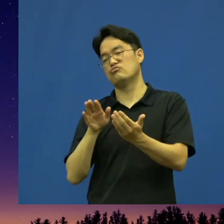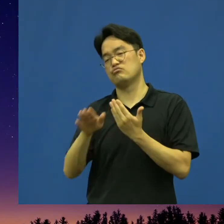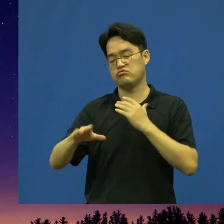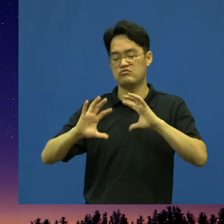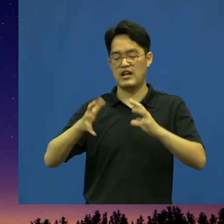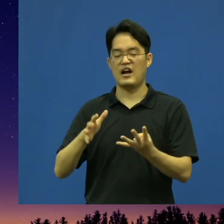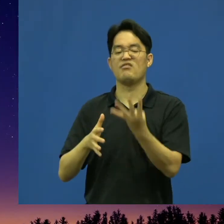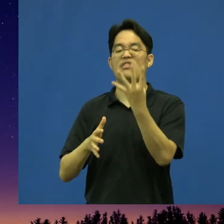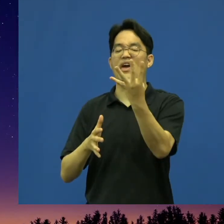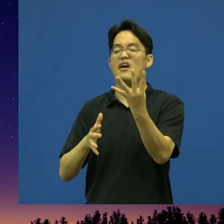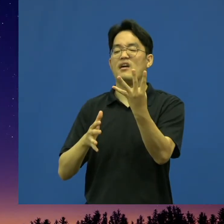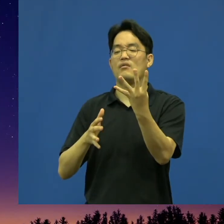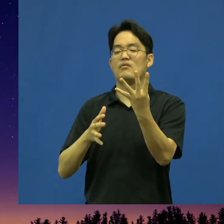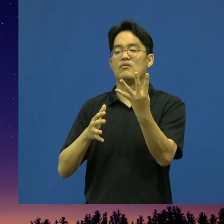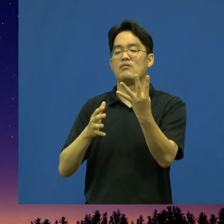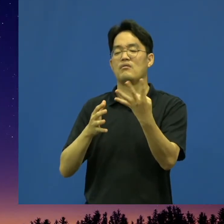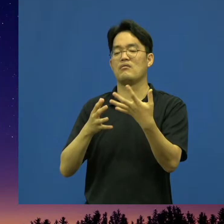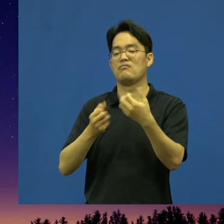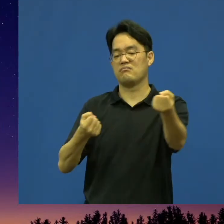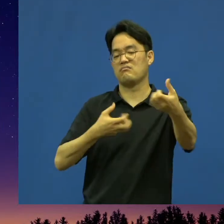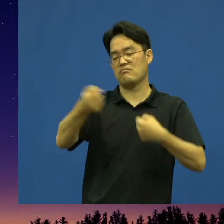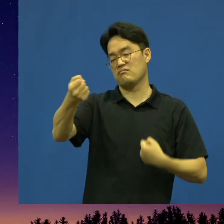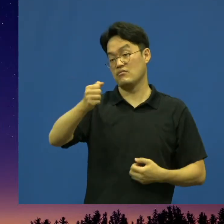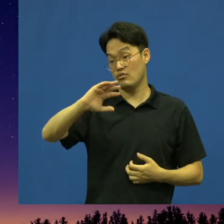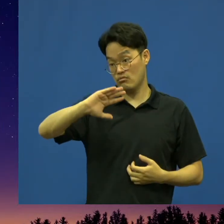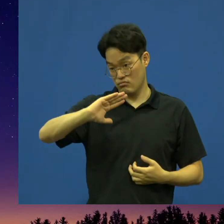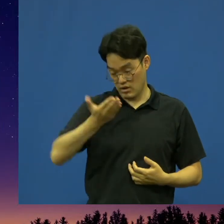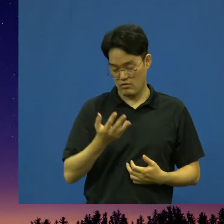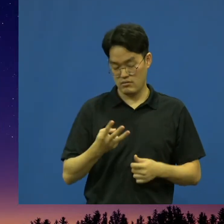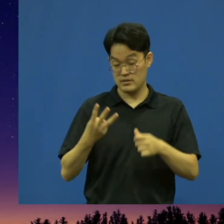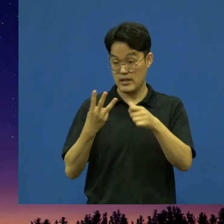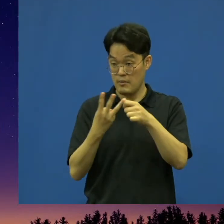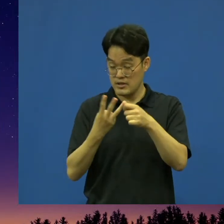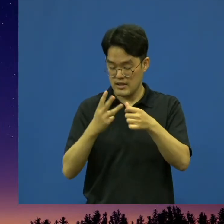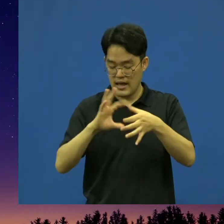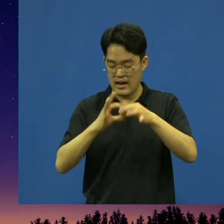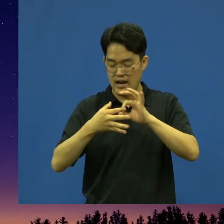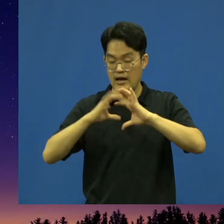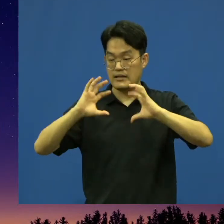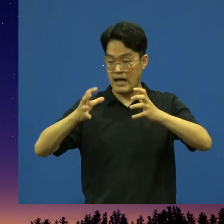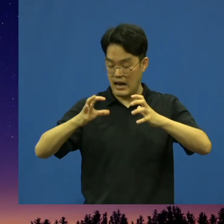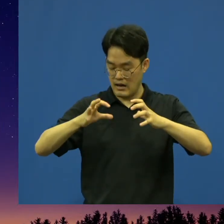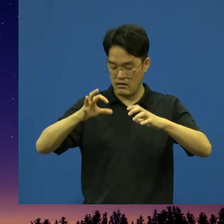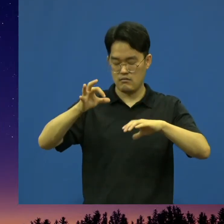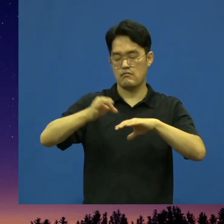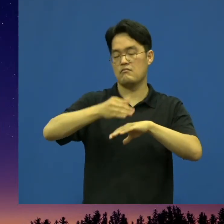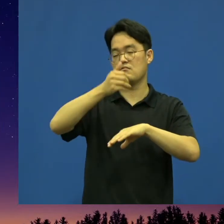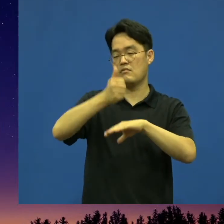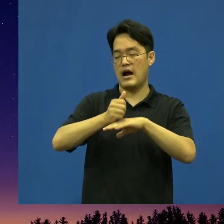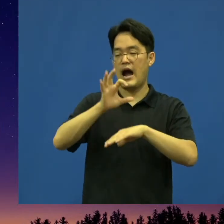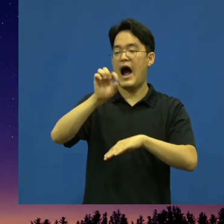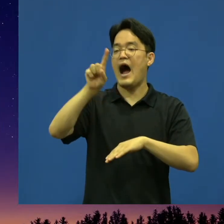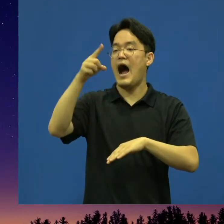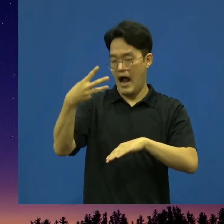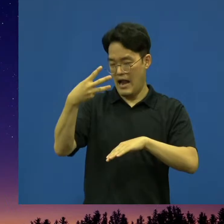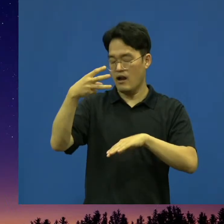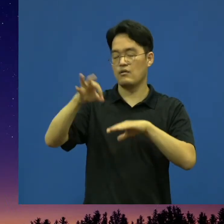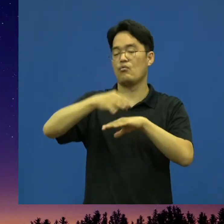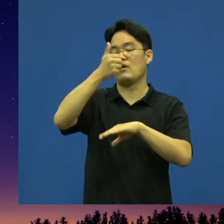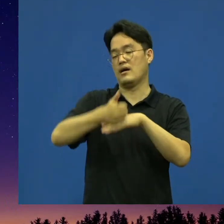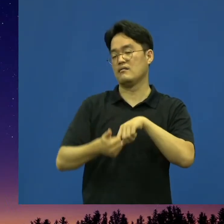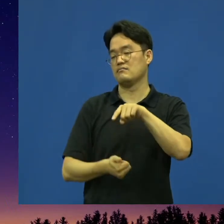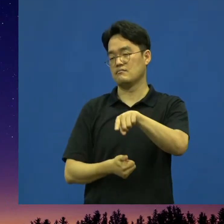세 번째 제국은 헬라 제국과 알렉산더예요. 사랑하는 여러분,